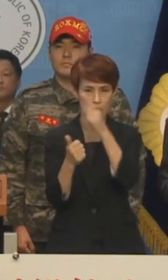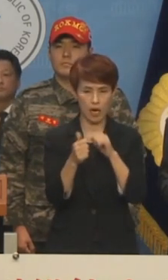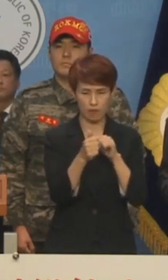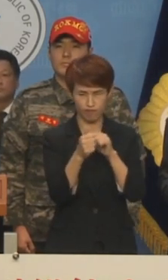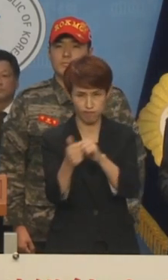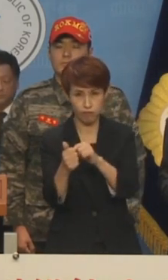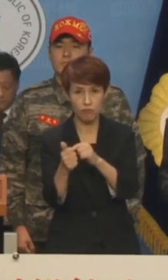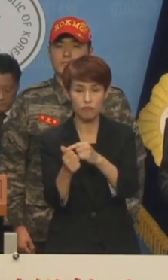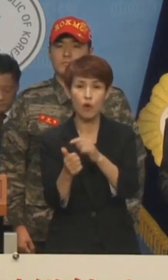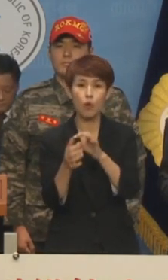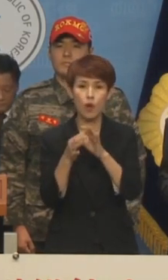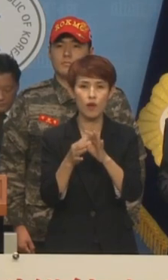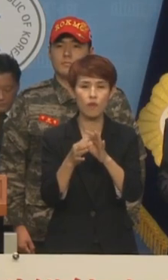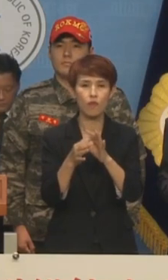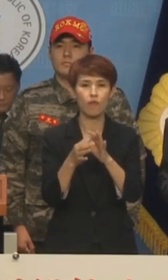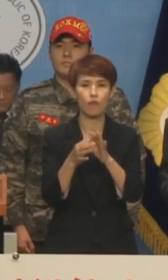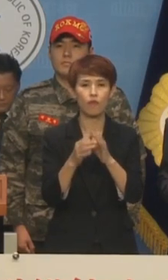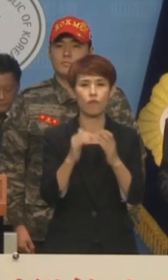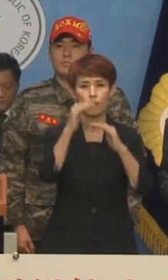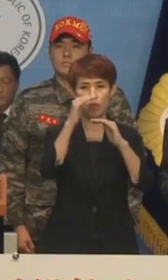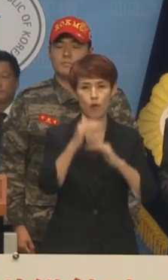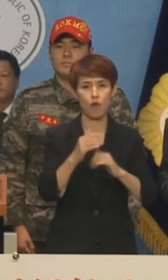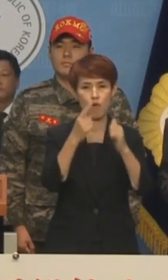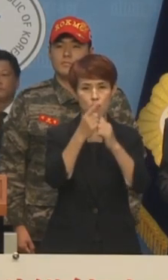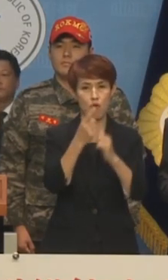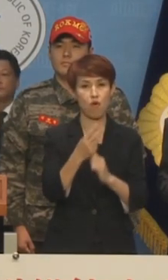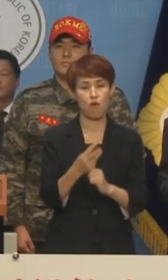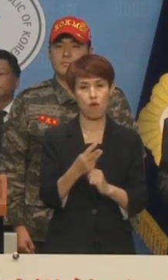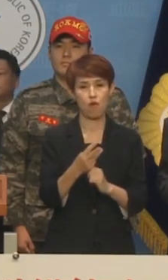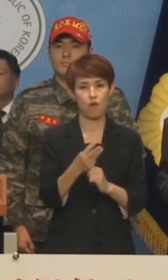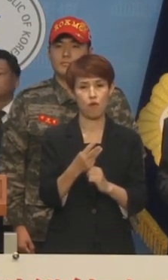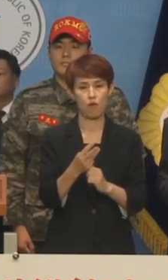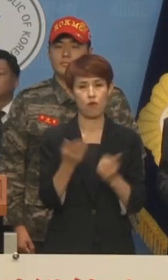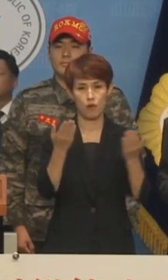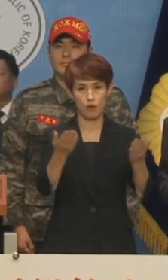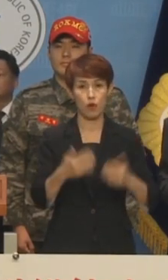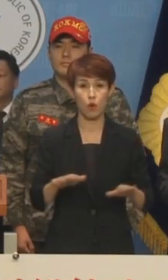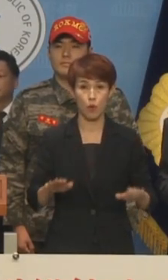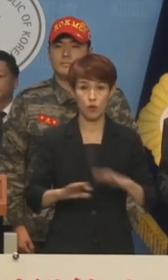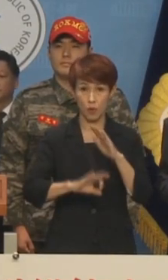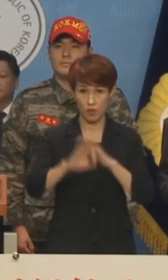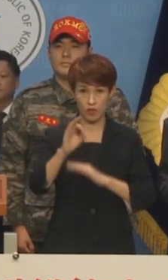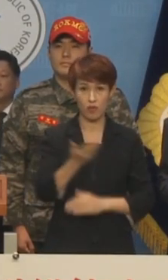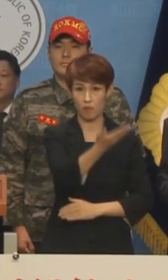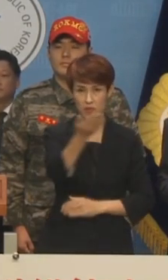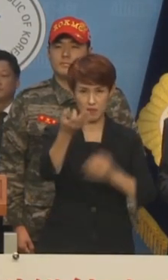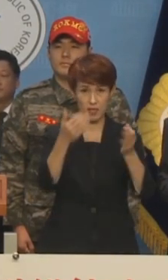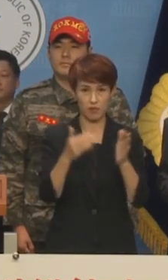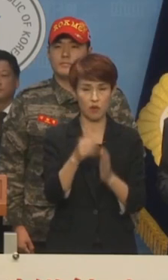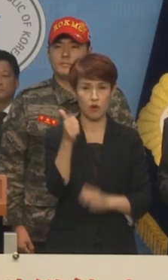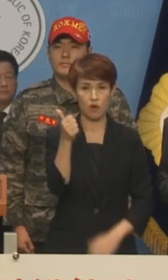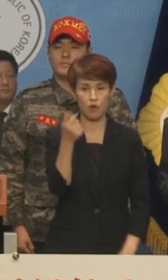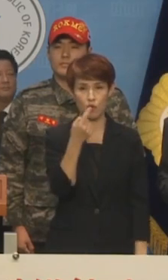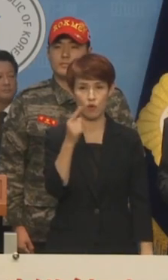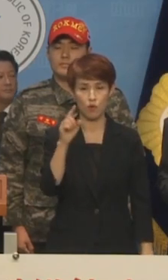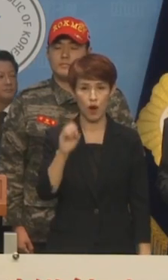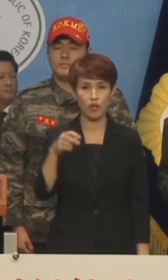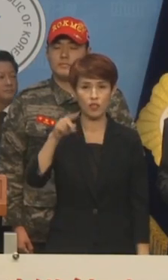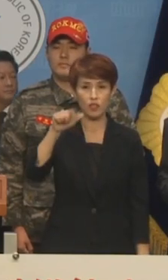총 3건을 하게 되어 있습니다. 오전에는 여기 계신 기자님들도 보셨겠지만 황석영 작가님들을